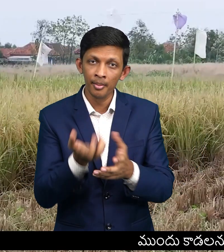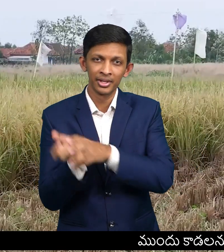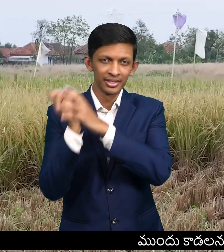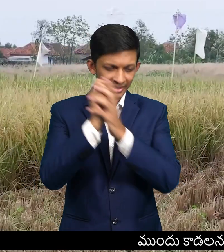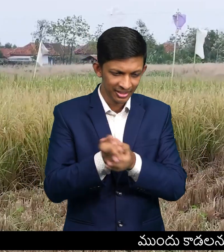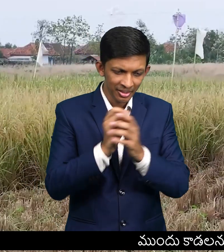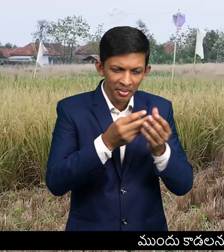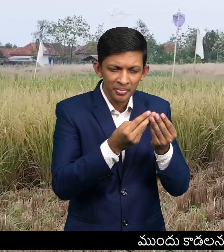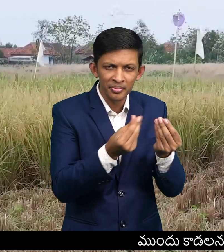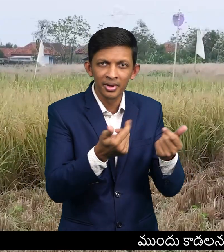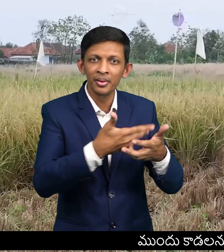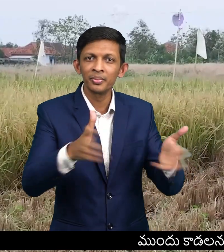ఎండబెట్టాలి.